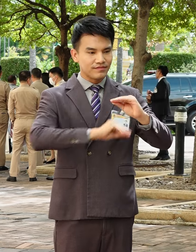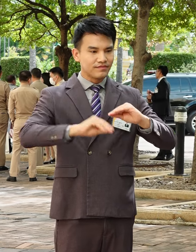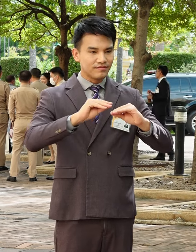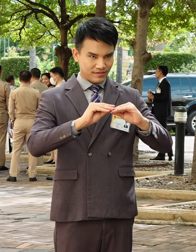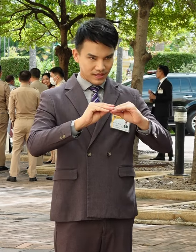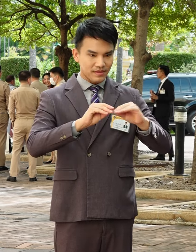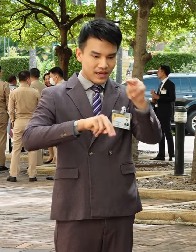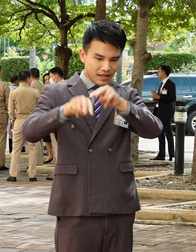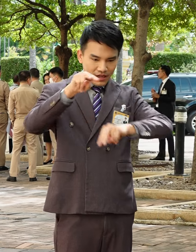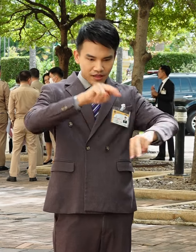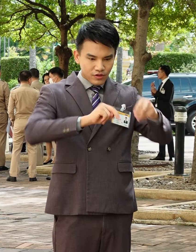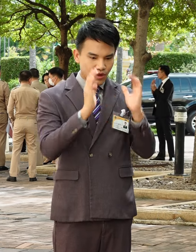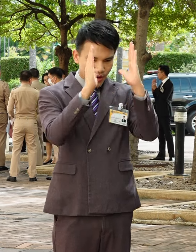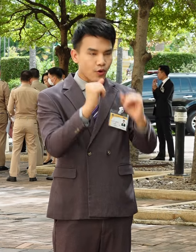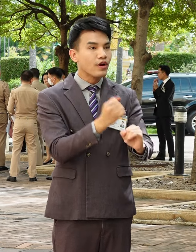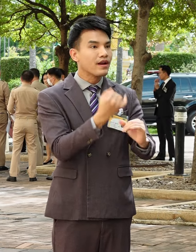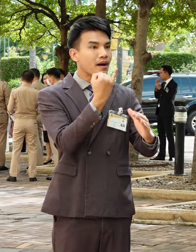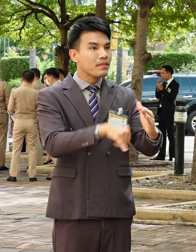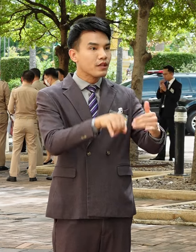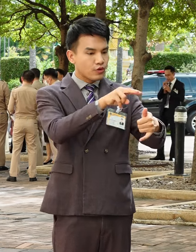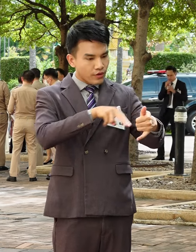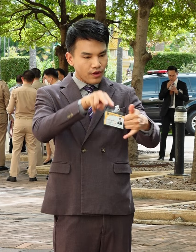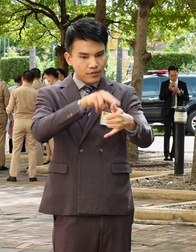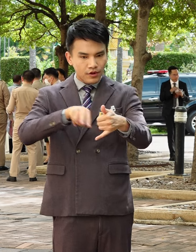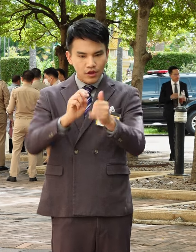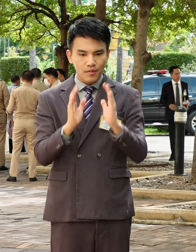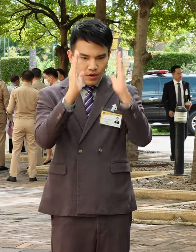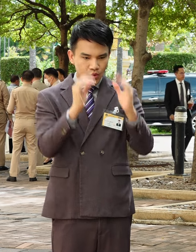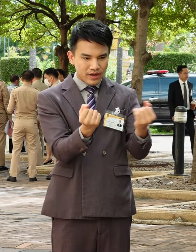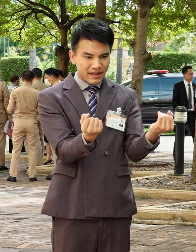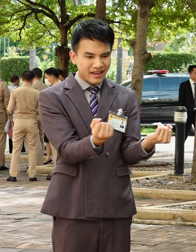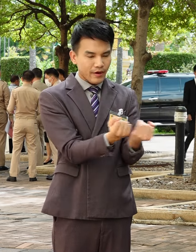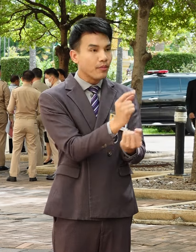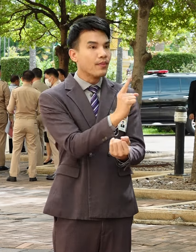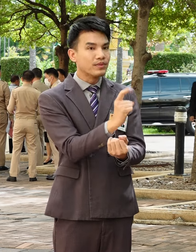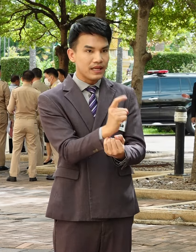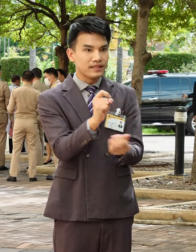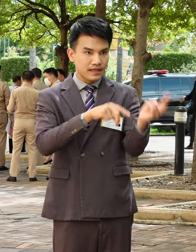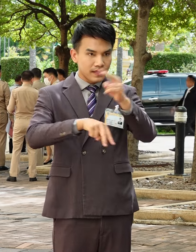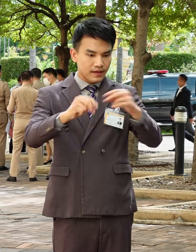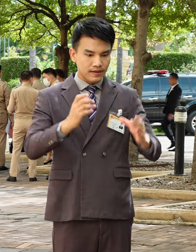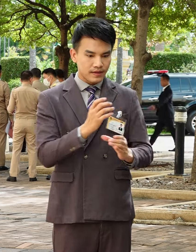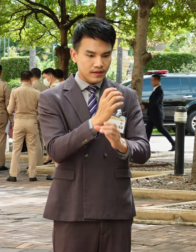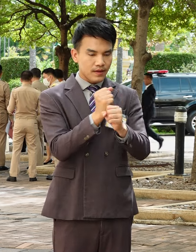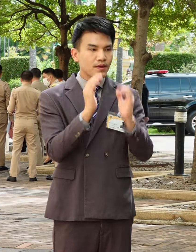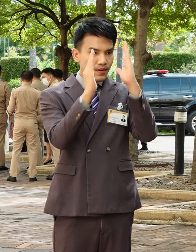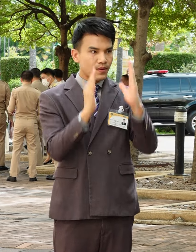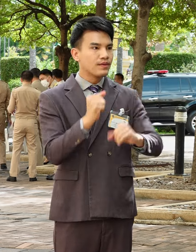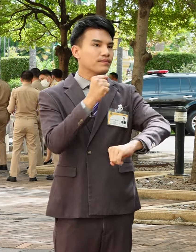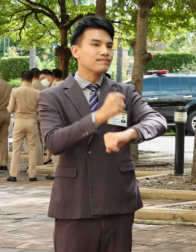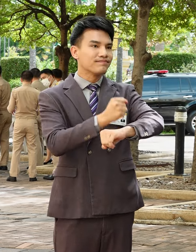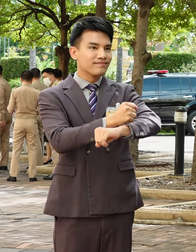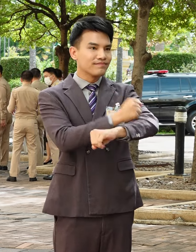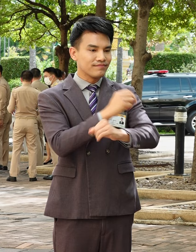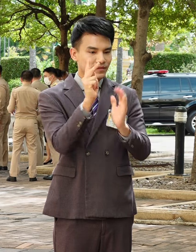ำนวนการสืบสวนนะครับแล้วก็ดำเนินคดีกับผู้ที่เสียหายนะครับแล้วก็การระบุตัวตนผู้เสียหายเกี่ยวกับแรงงานข้ามช